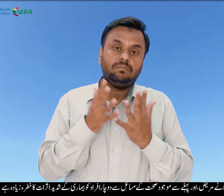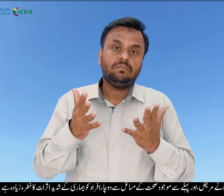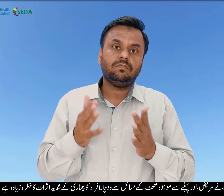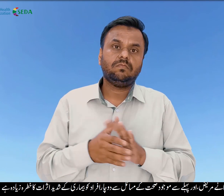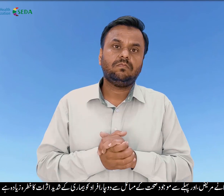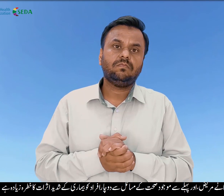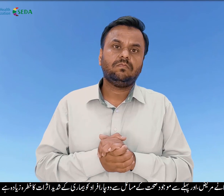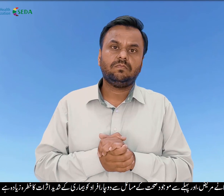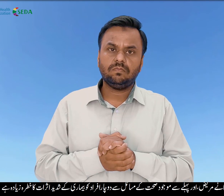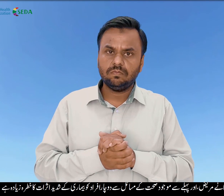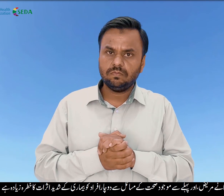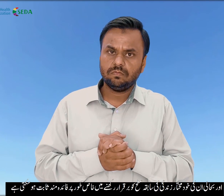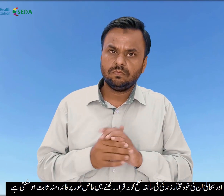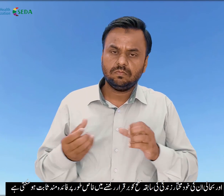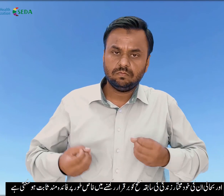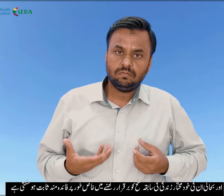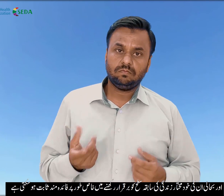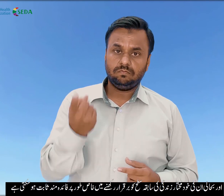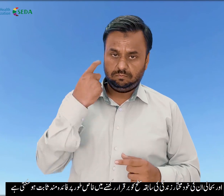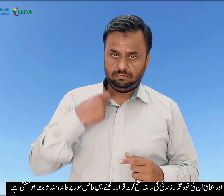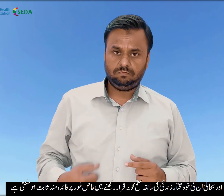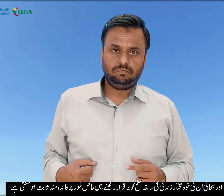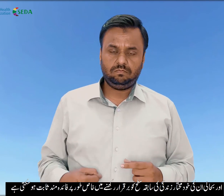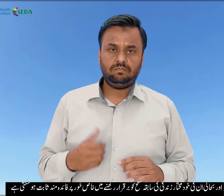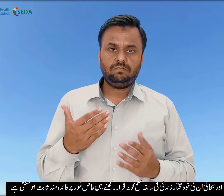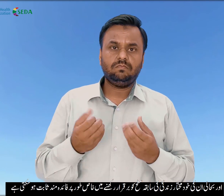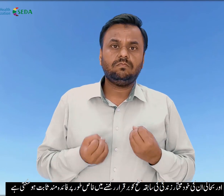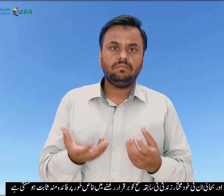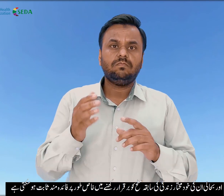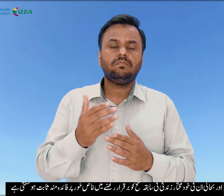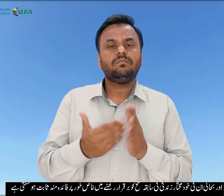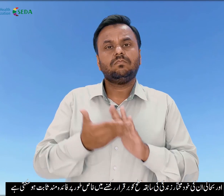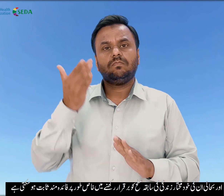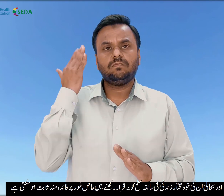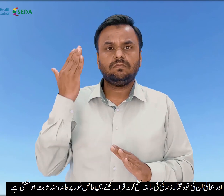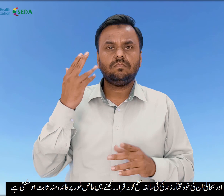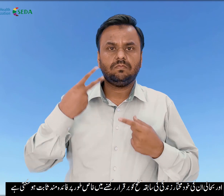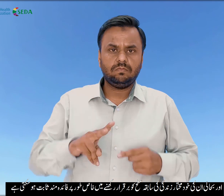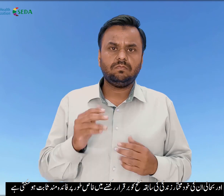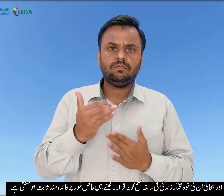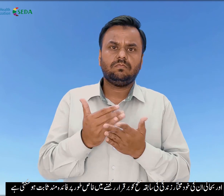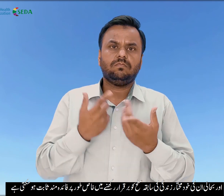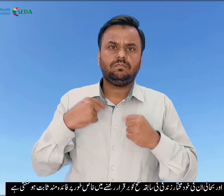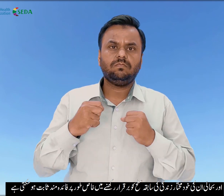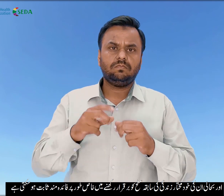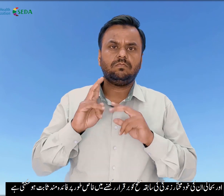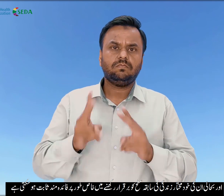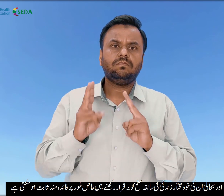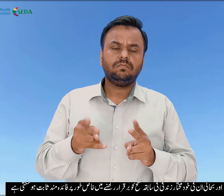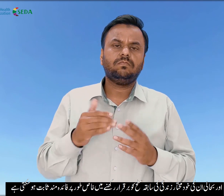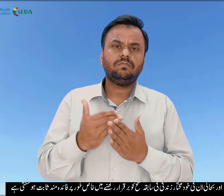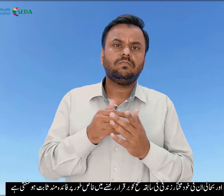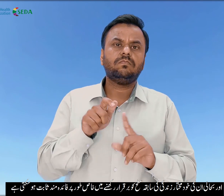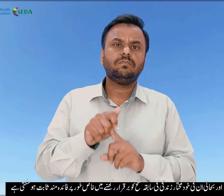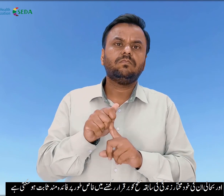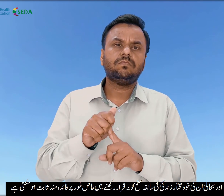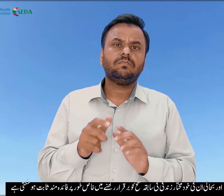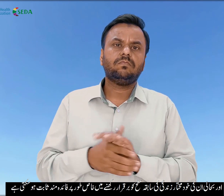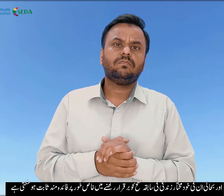ہے، اور بحالی ان کی خود مختار زندگی کی سابقہ سطح کو برقرار رکھنے میں خاص طور